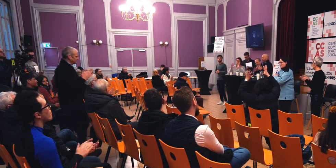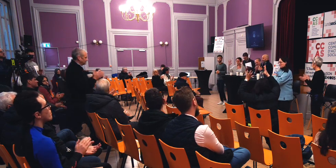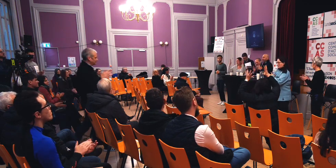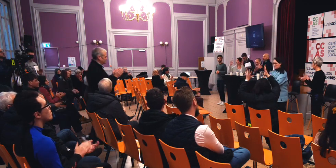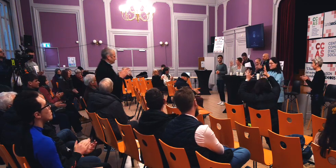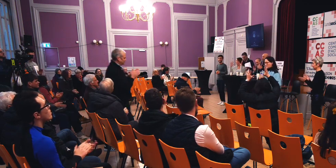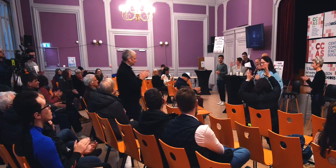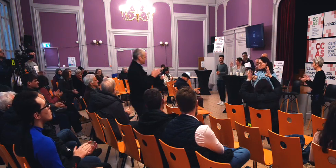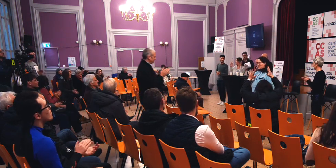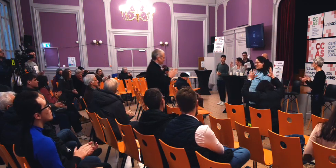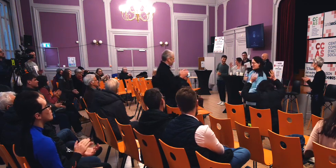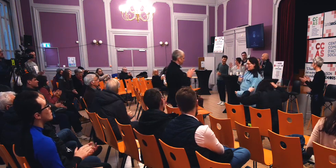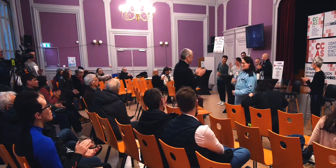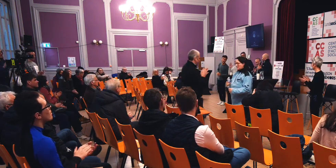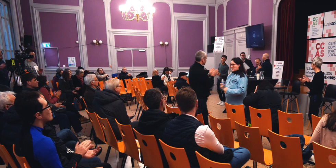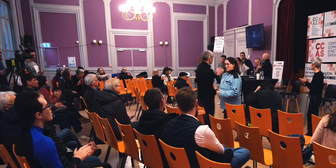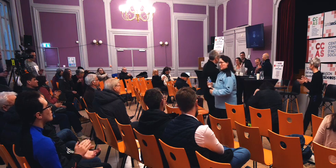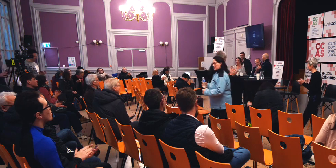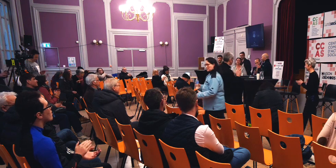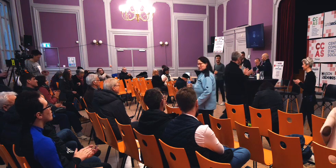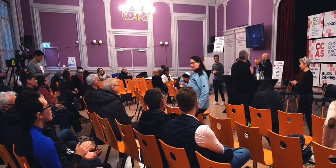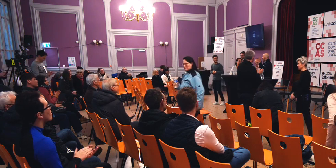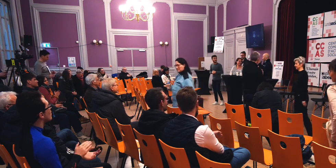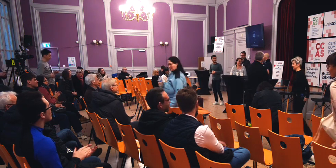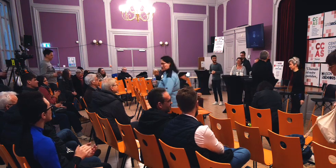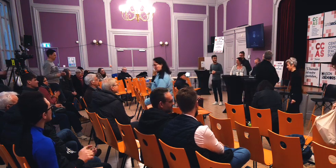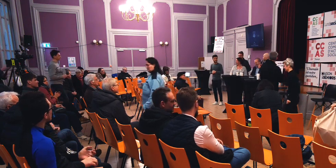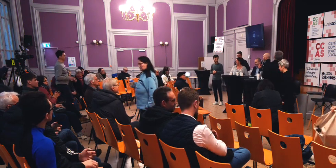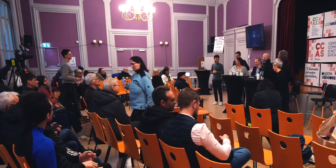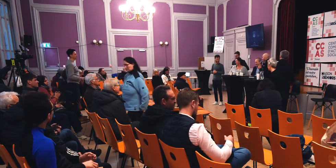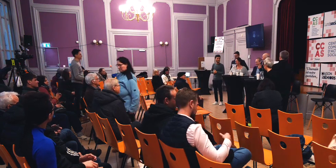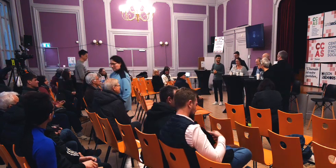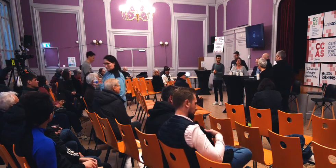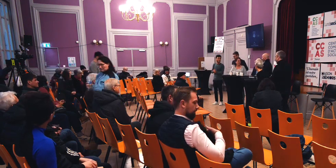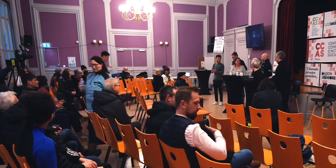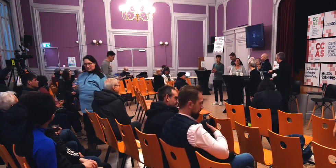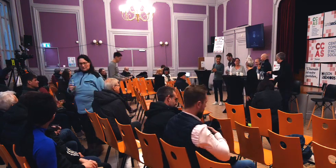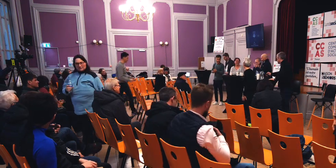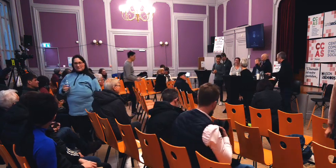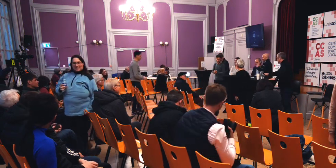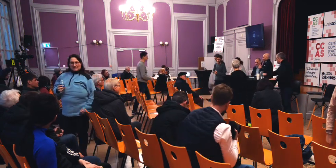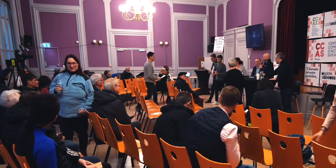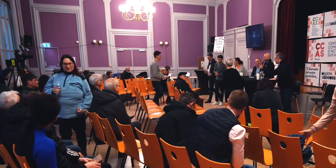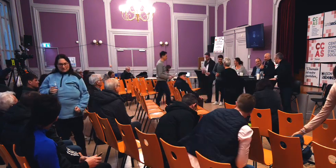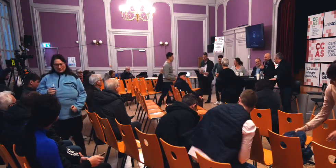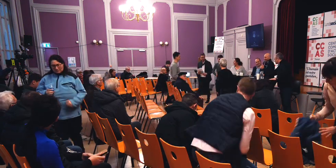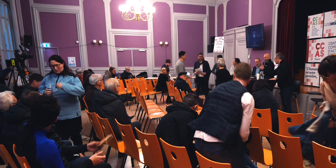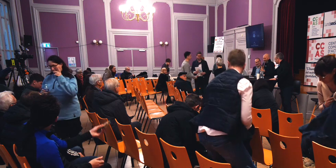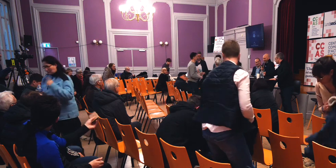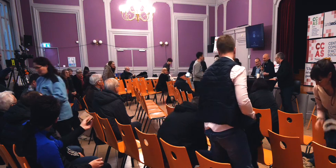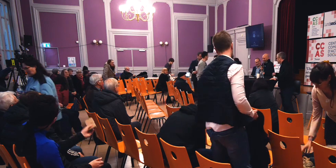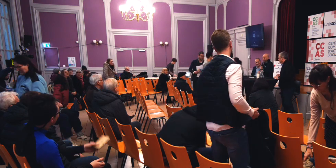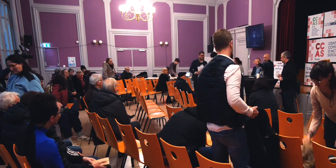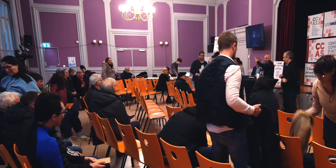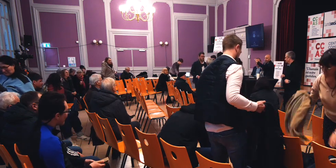qu'il faut le souligner il y a tous ceux qui ont contribué merci à tous ceux voilà qui ont contribué au succès de cette journée merci et à suivre donc voilà